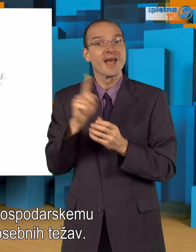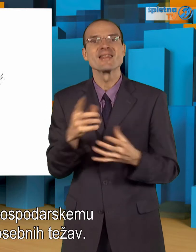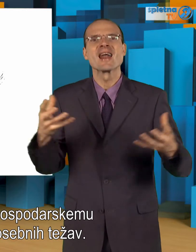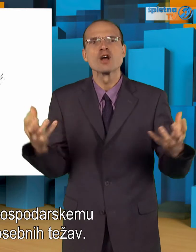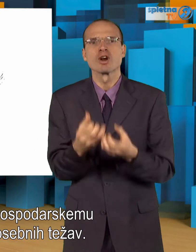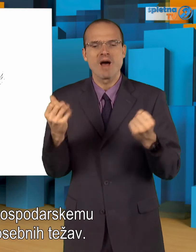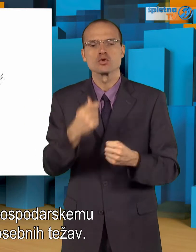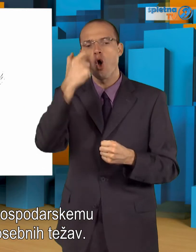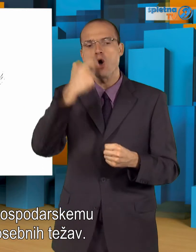težav.